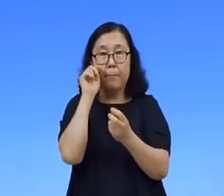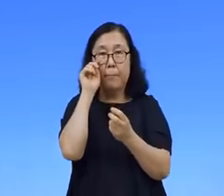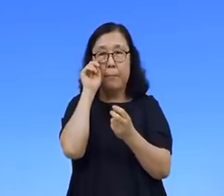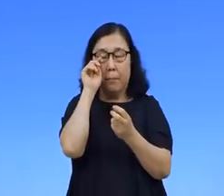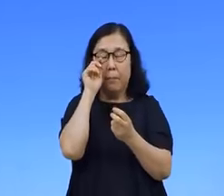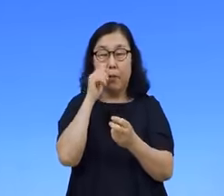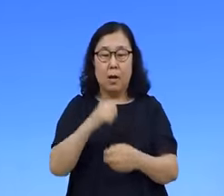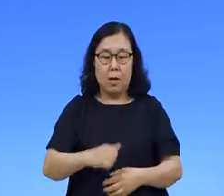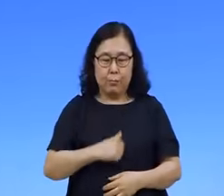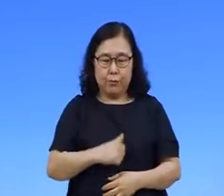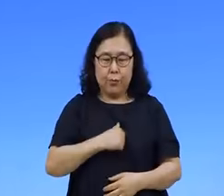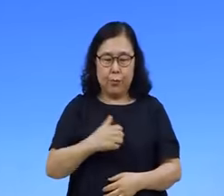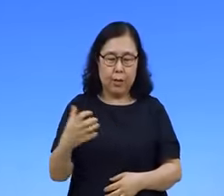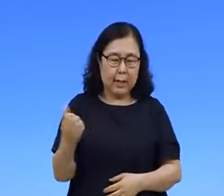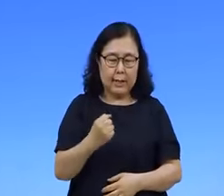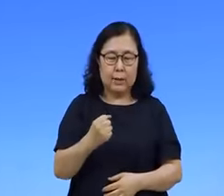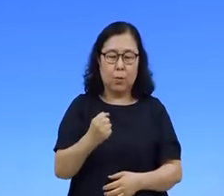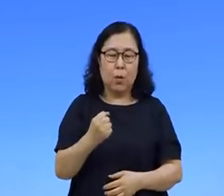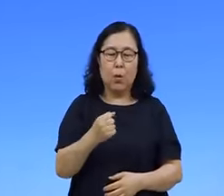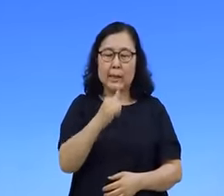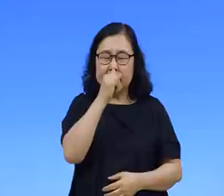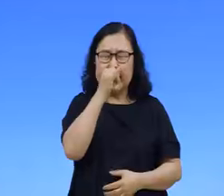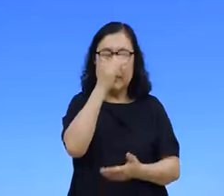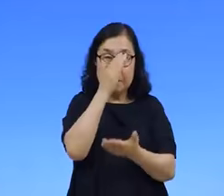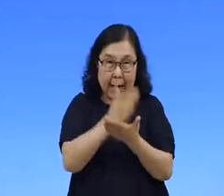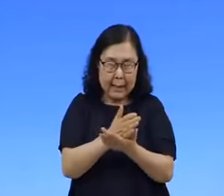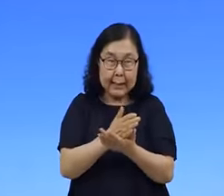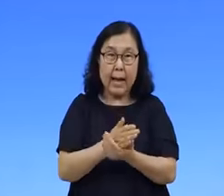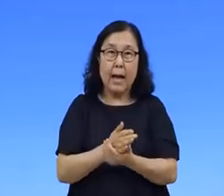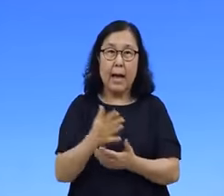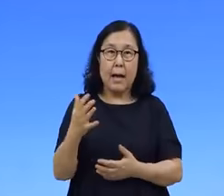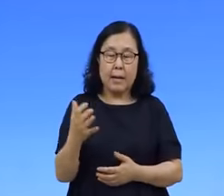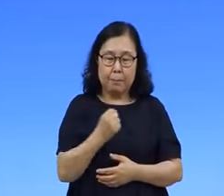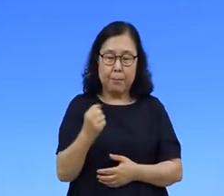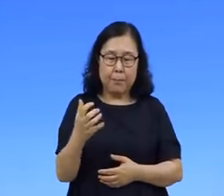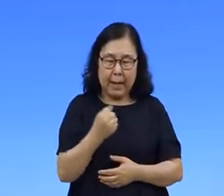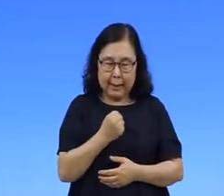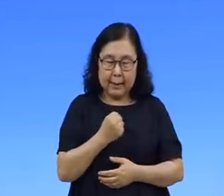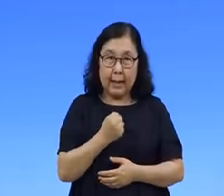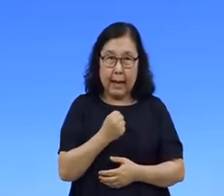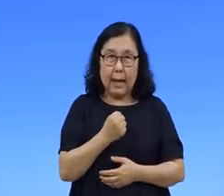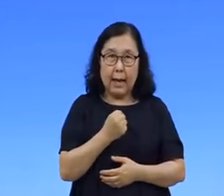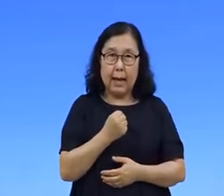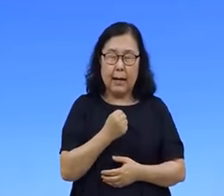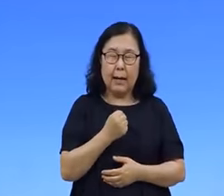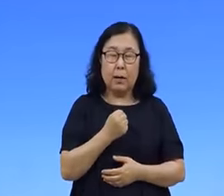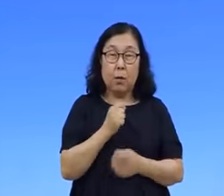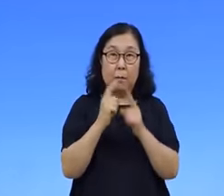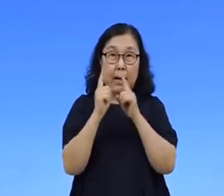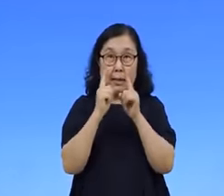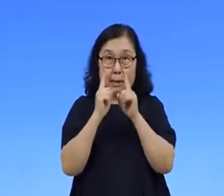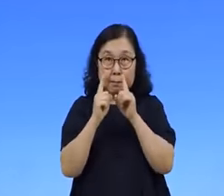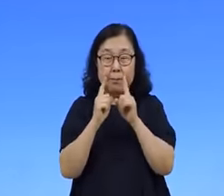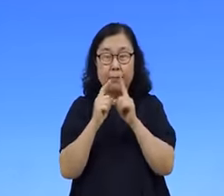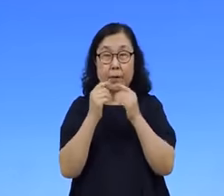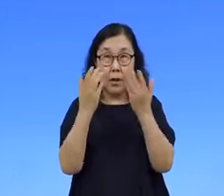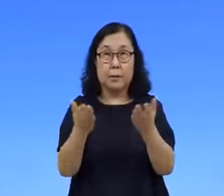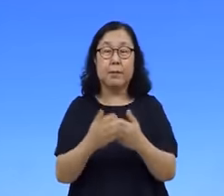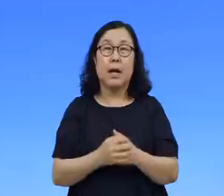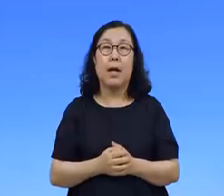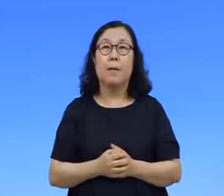분노를 품고 있지 말라는 거예요. 제가 그 품고에다가 지금 액센트를 두고 말씀을